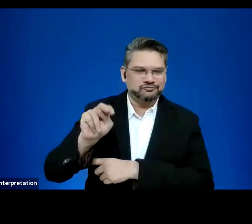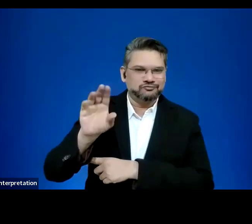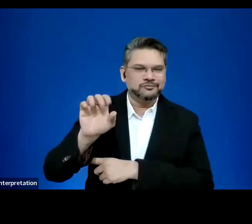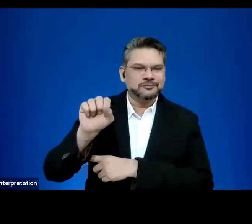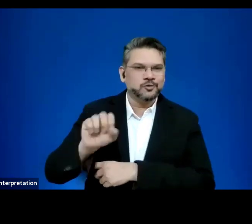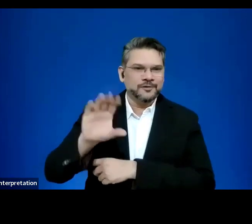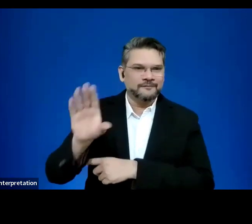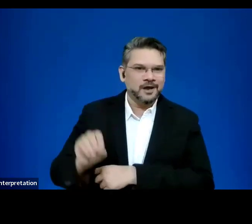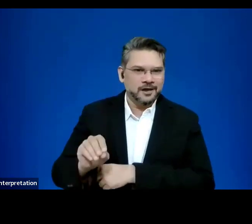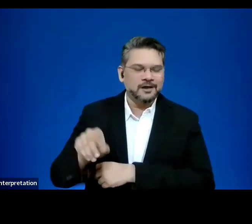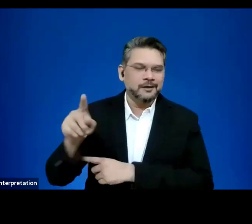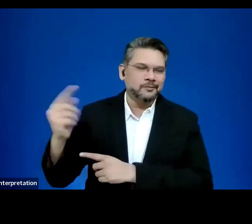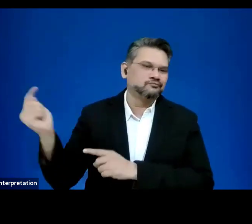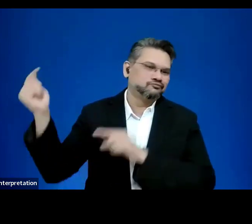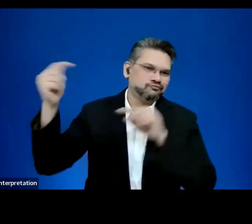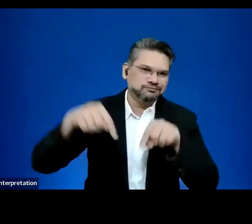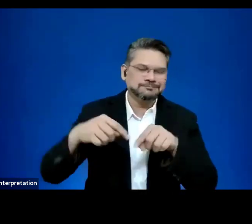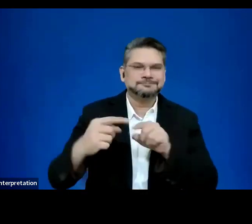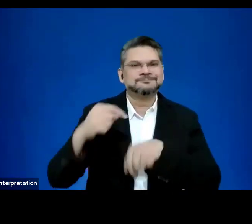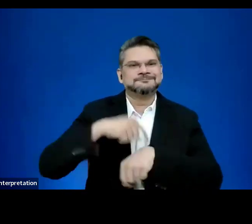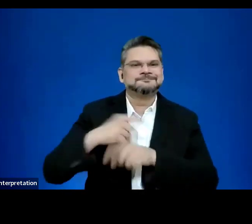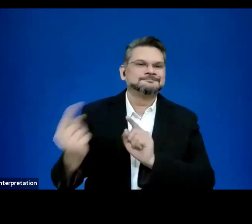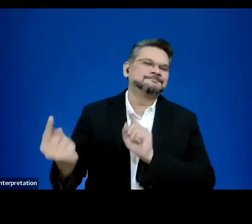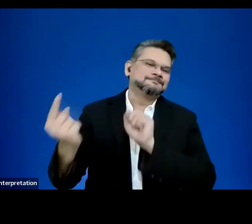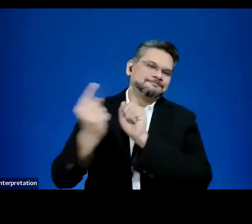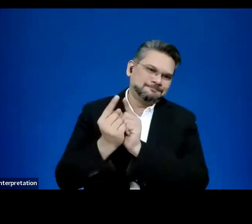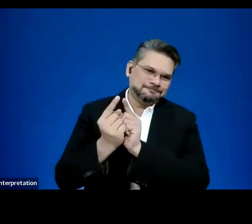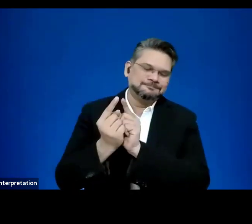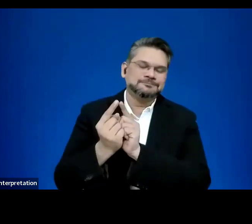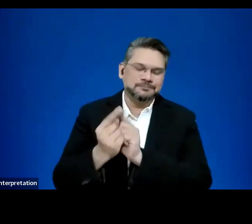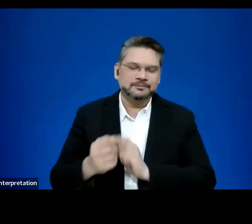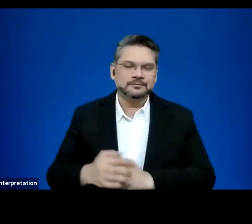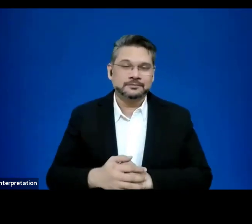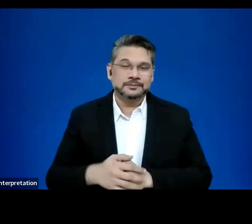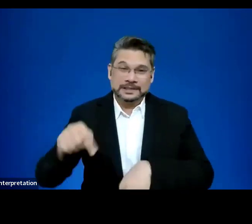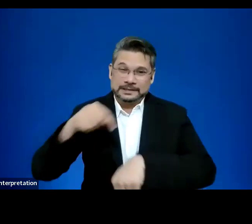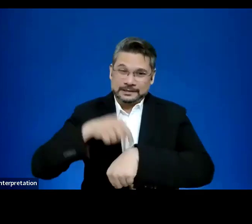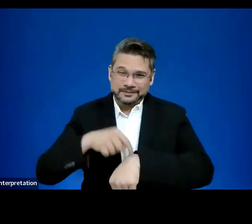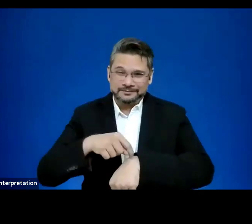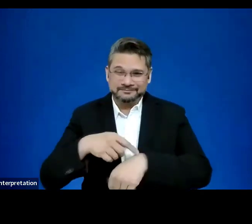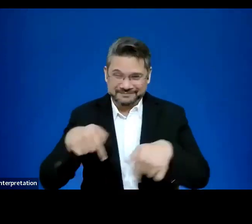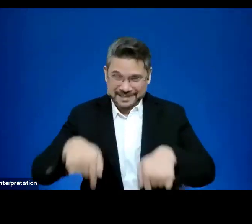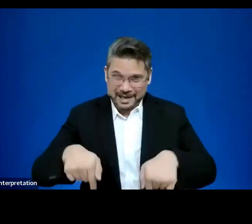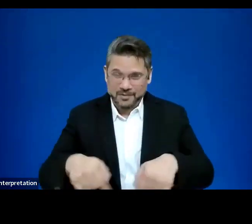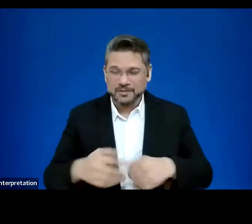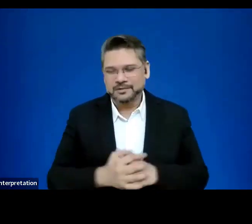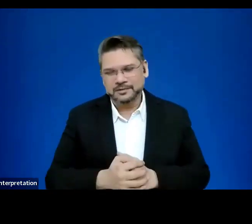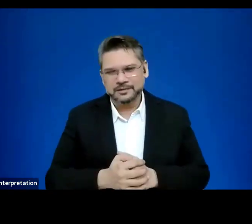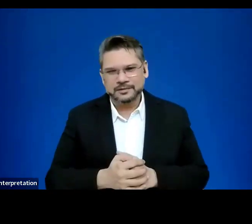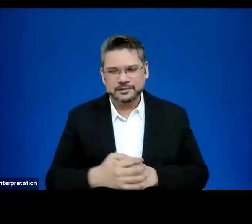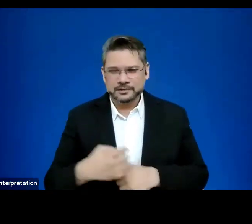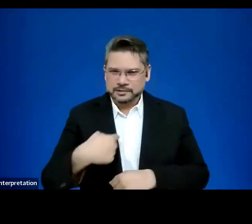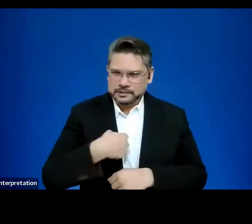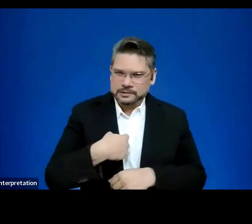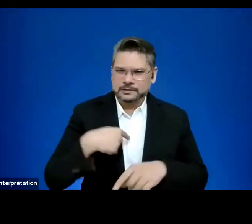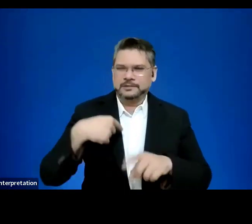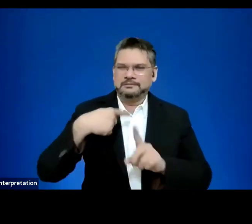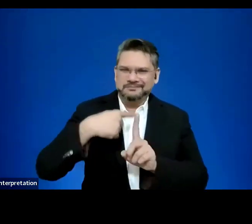起，在南非，在现在这样子的时候，